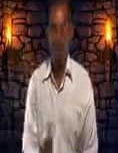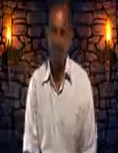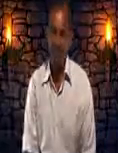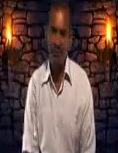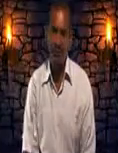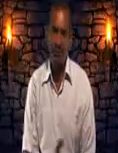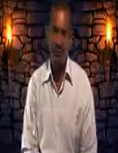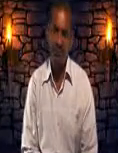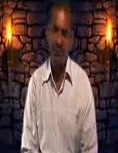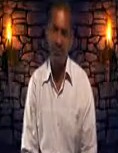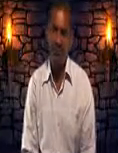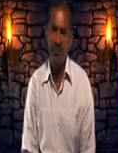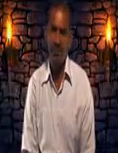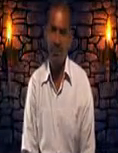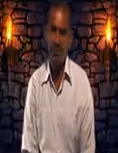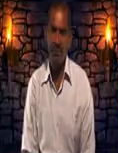அறிந்திருக்கிறோம் என்றார்கள்.